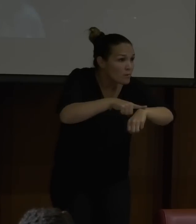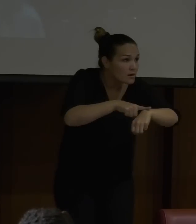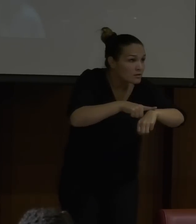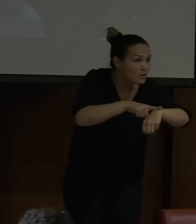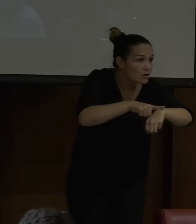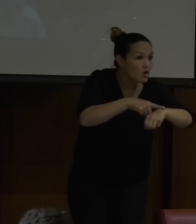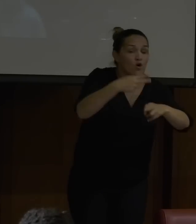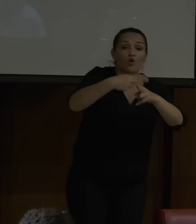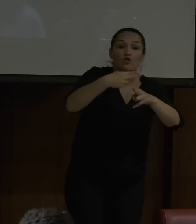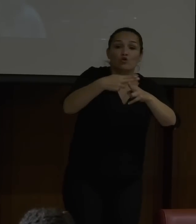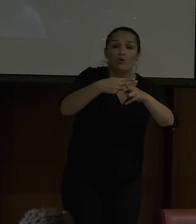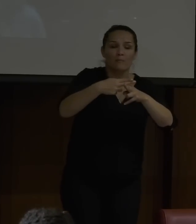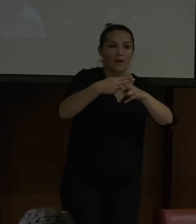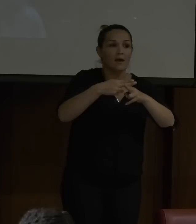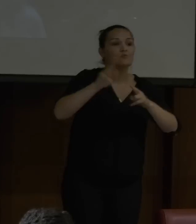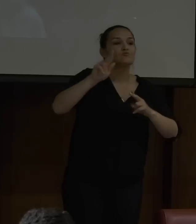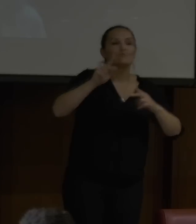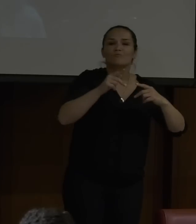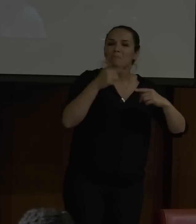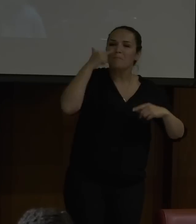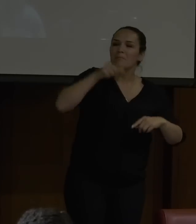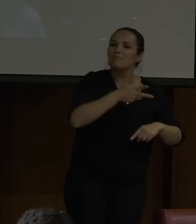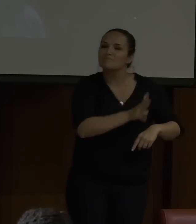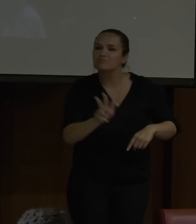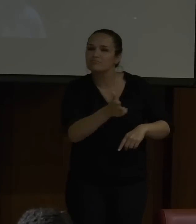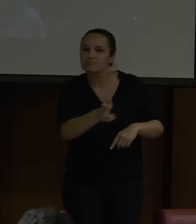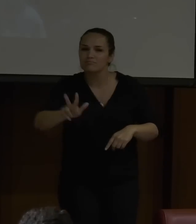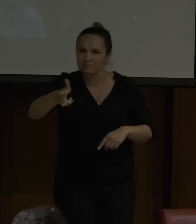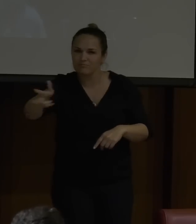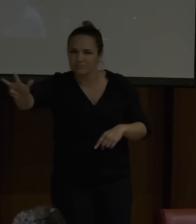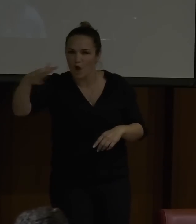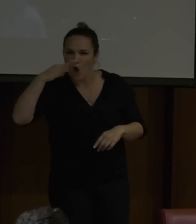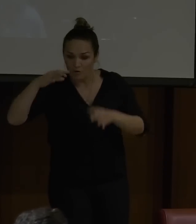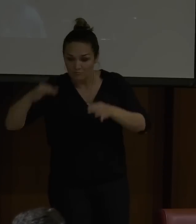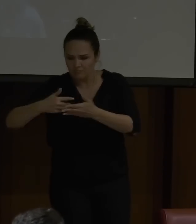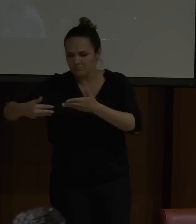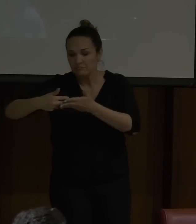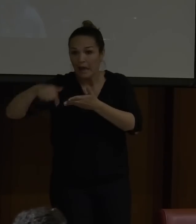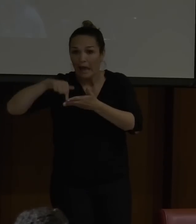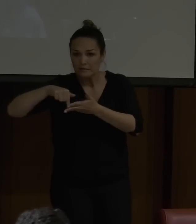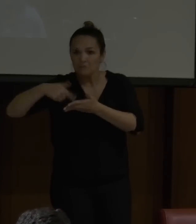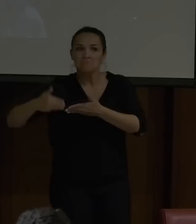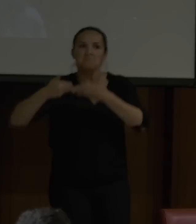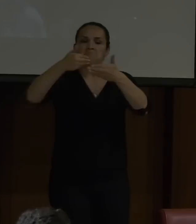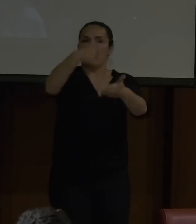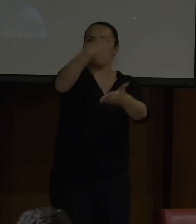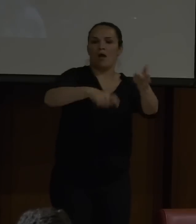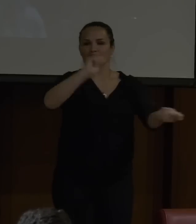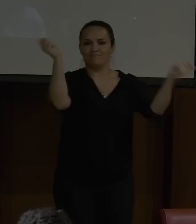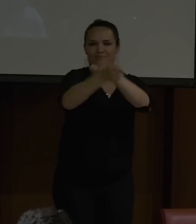se llama La Viajerita. Leandro venía en el camino Ya, venía en el camino del